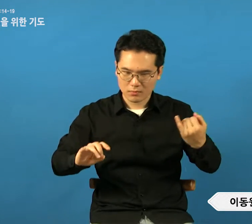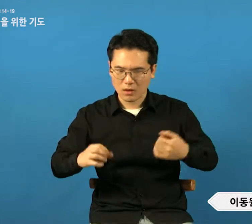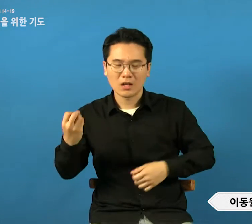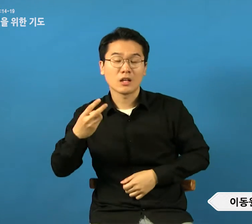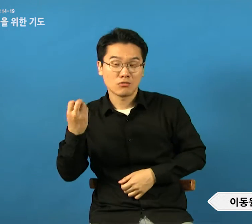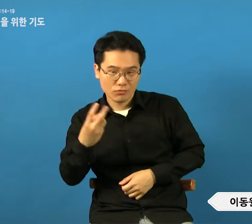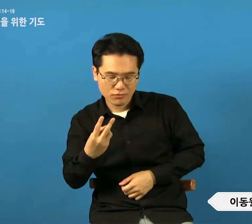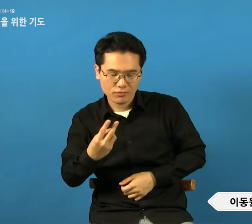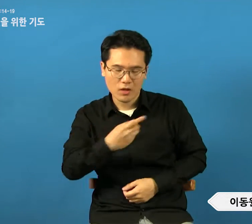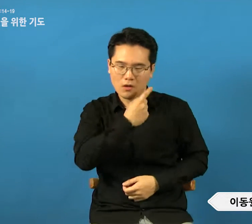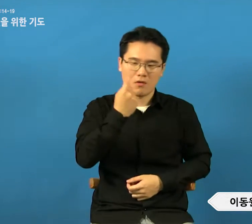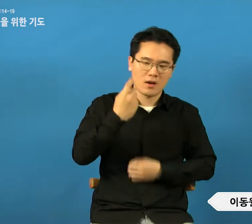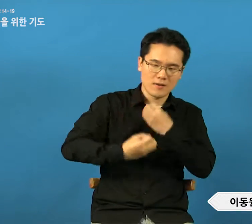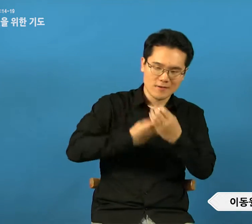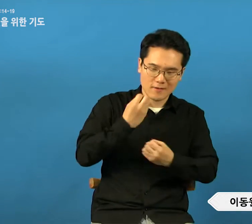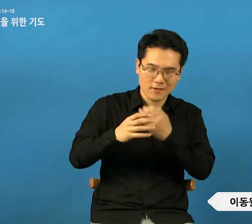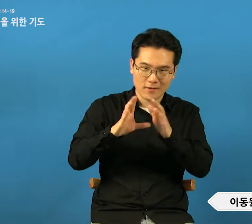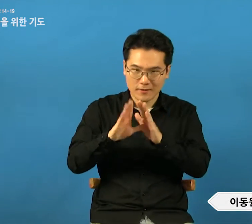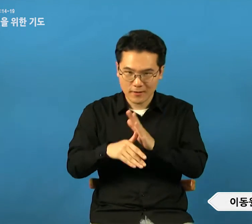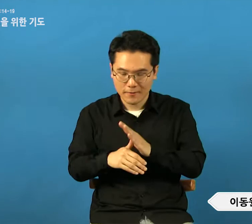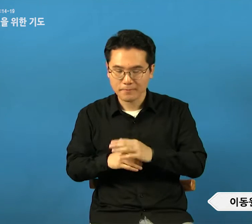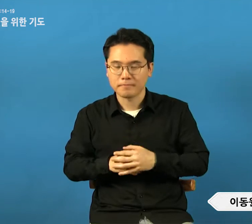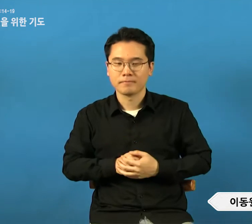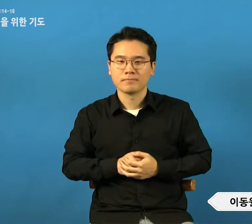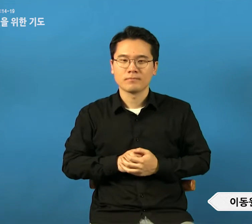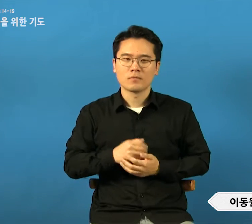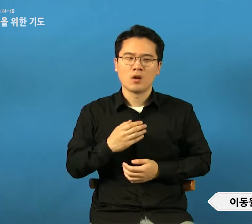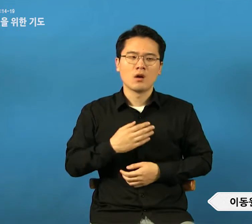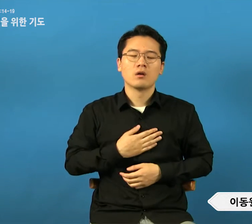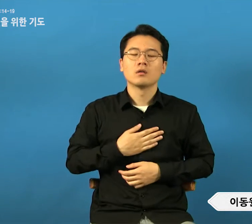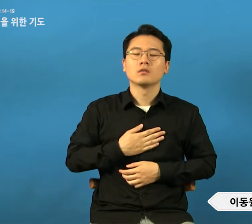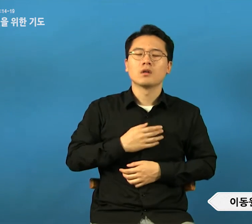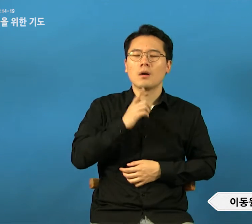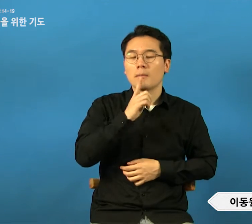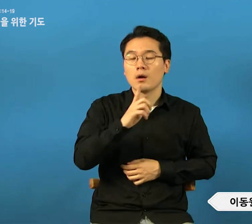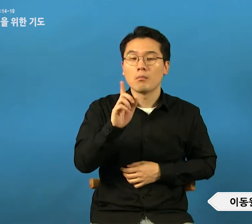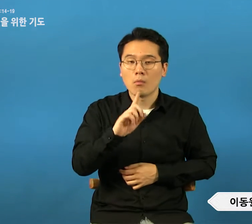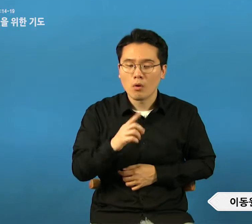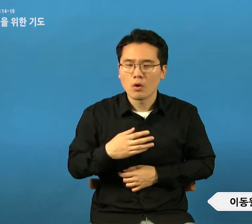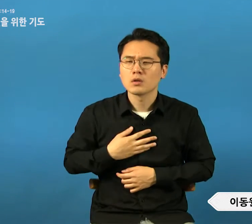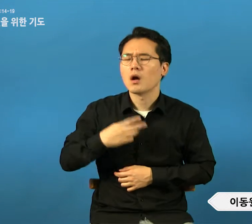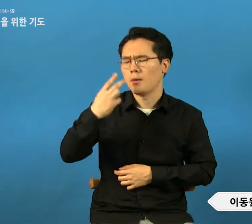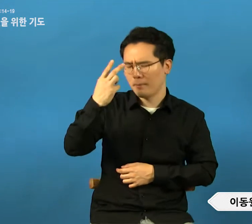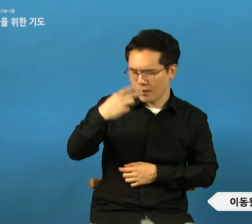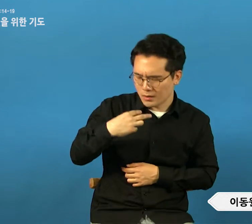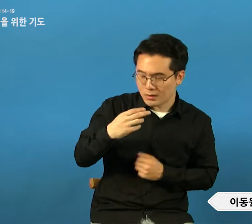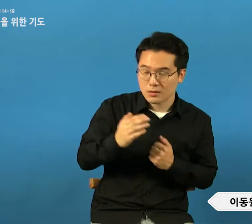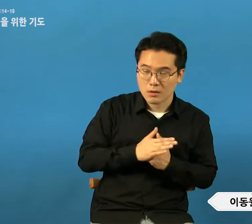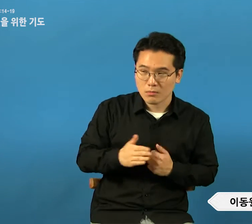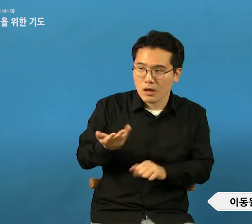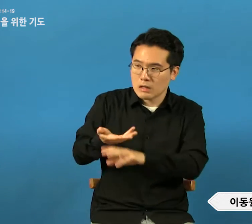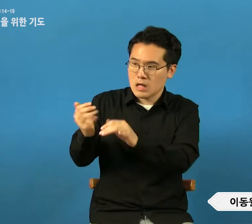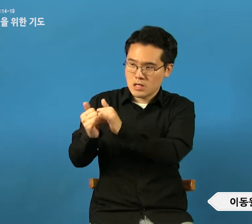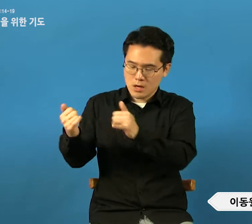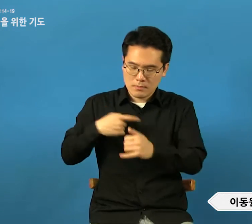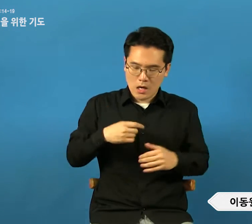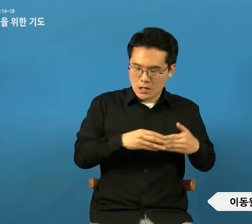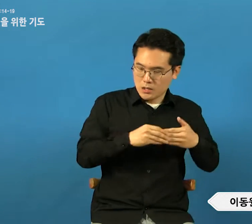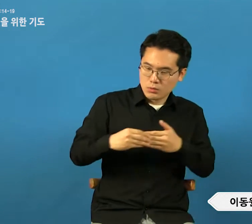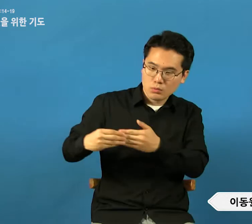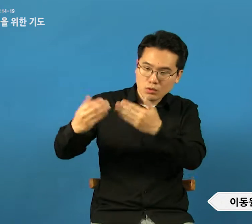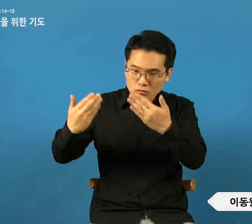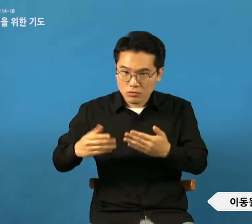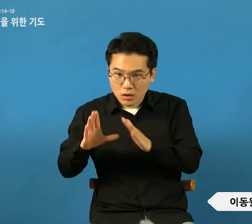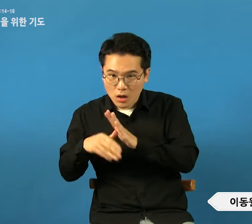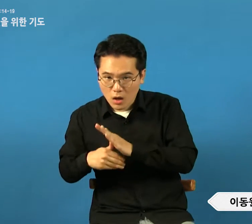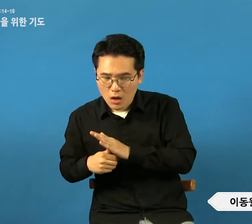했던 말인데요. 사람들이 제가 맹인이기 때문에 저를 인도할 때 저 10m